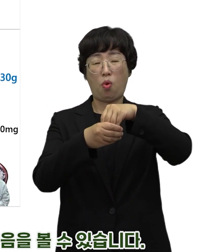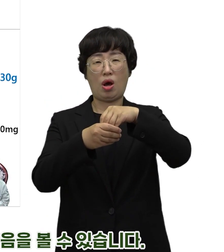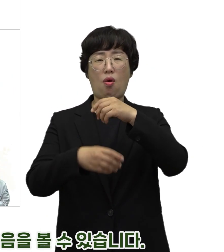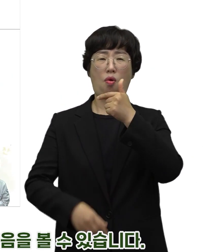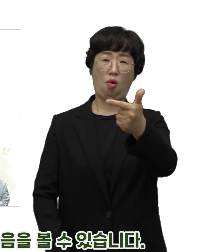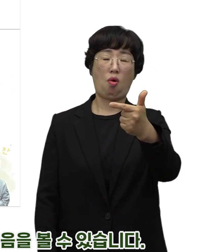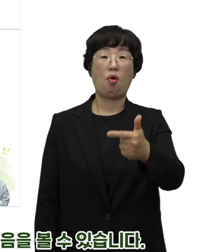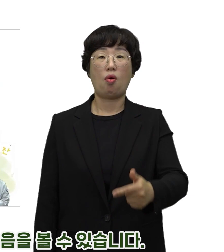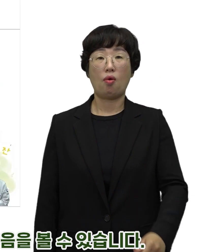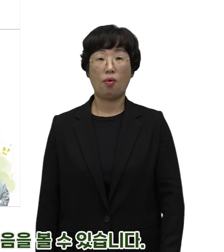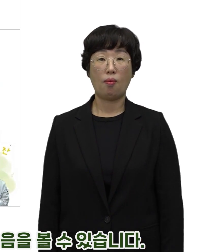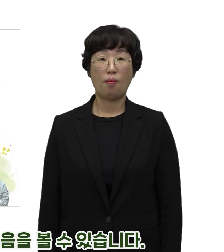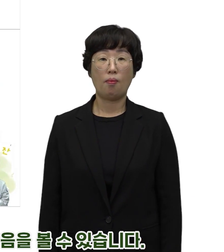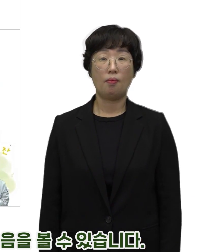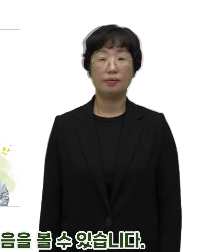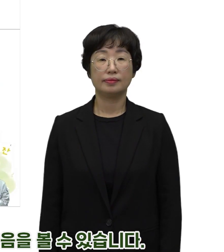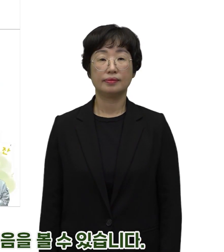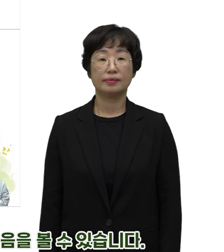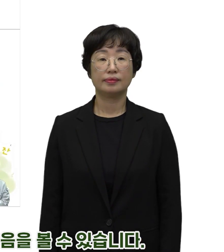수 있습니다.